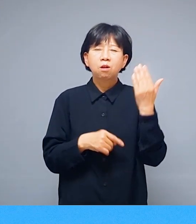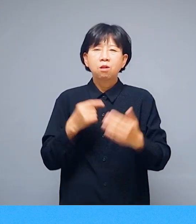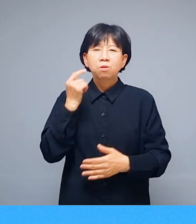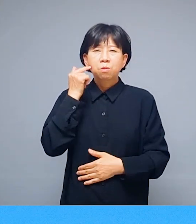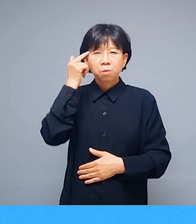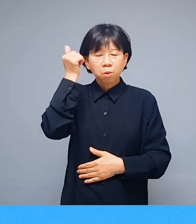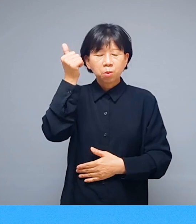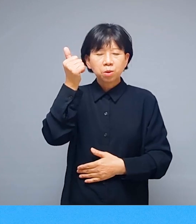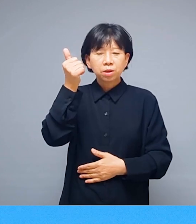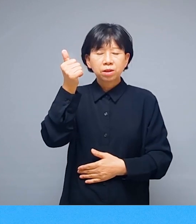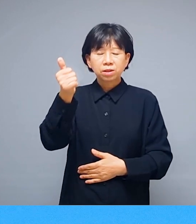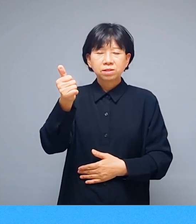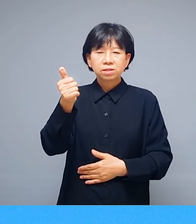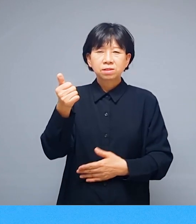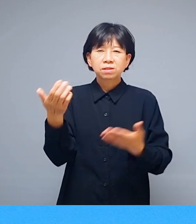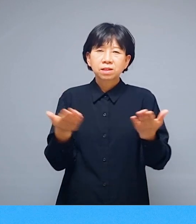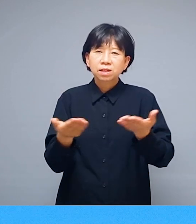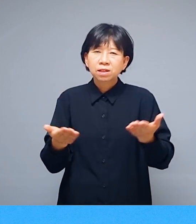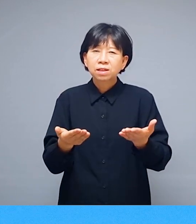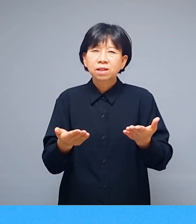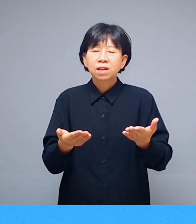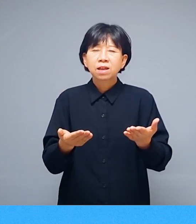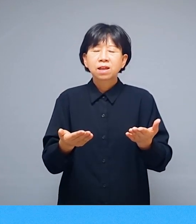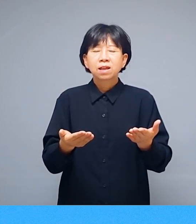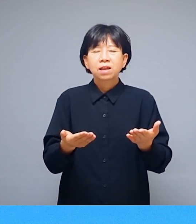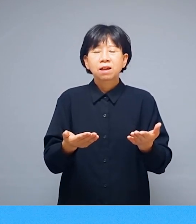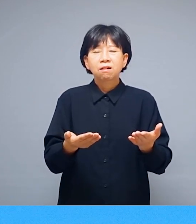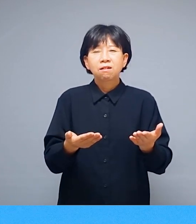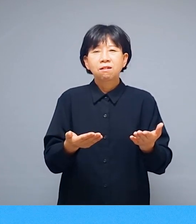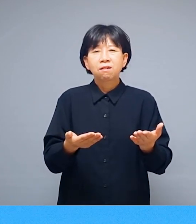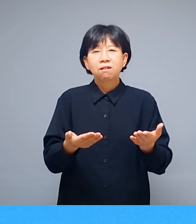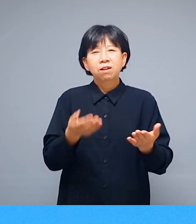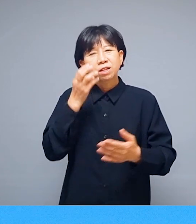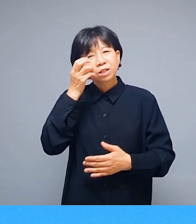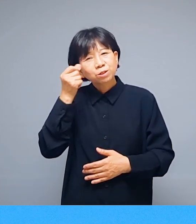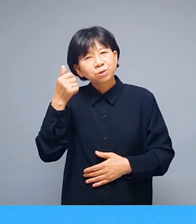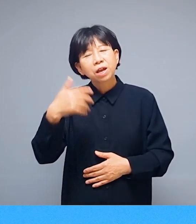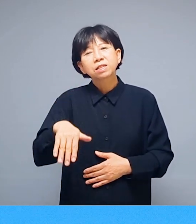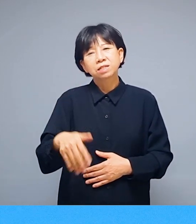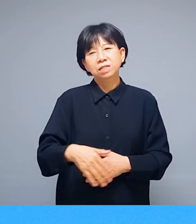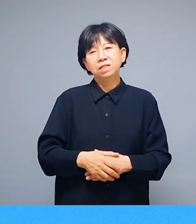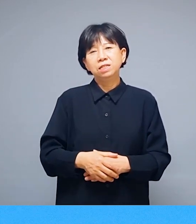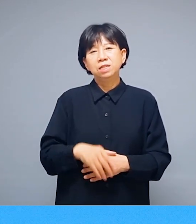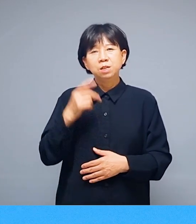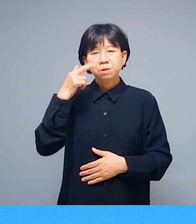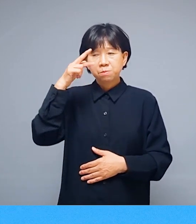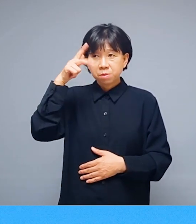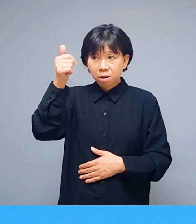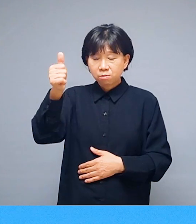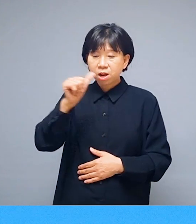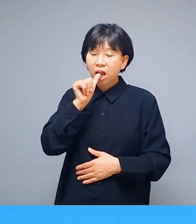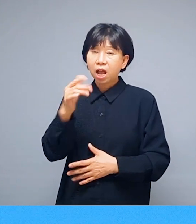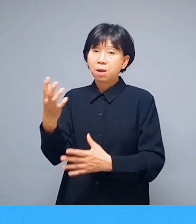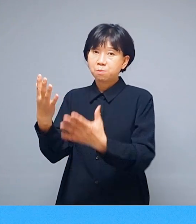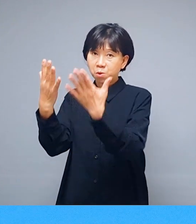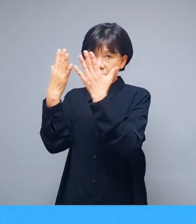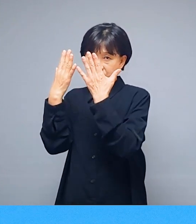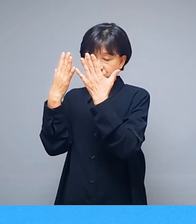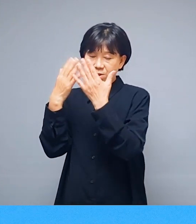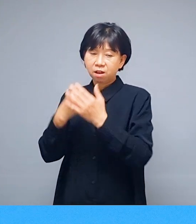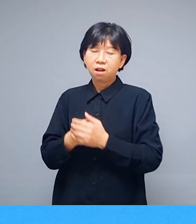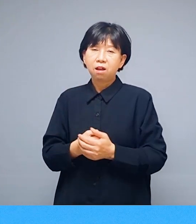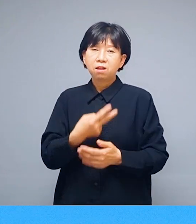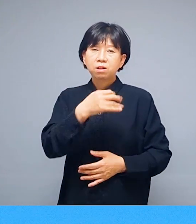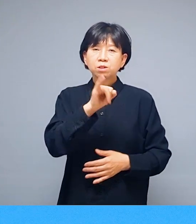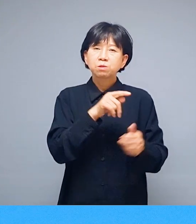경험도 풍부하지 않은 때입니다. 게다가 바울이 감옥에 갇혀 있었어요. 그런 상황에 혼자 교회를 감당해야